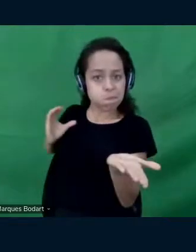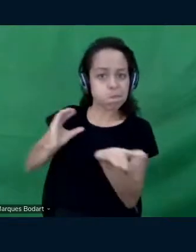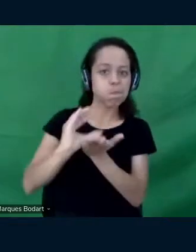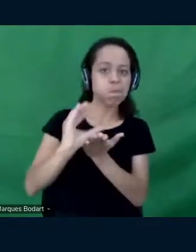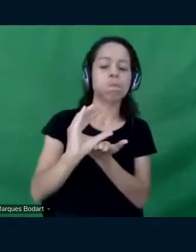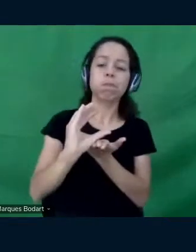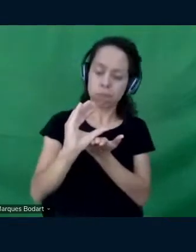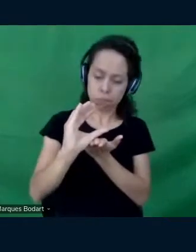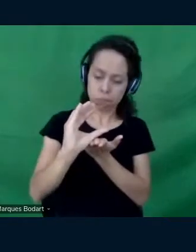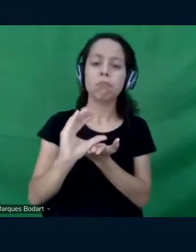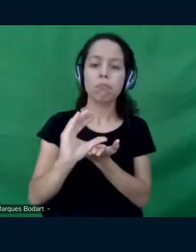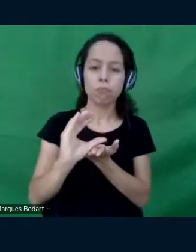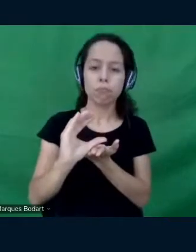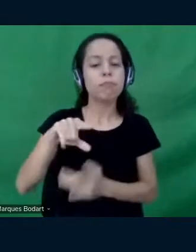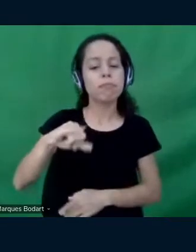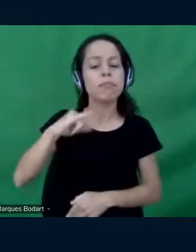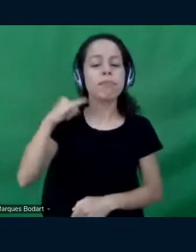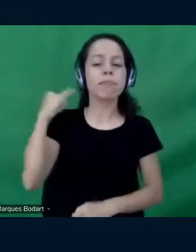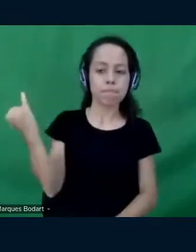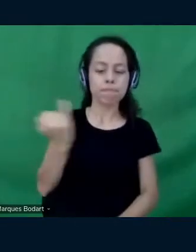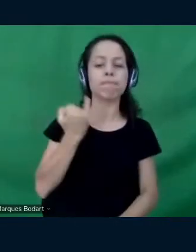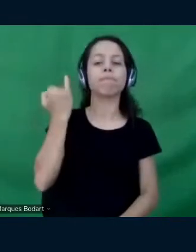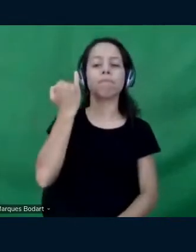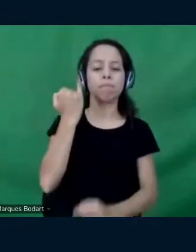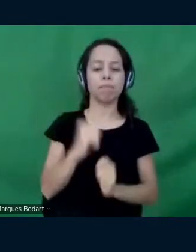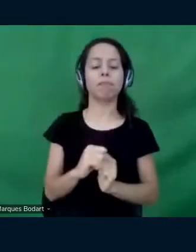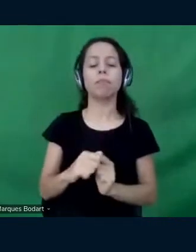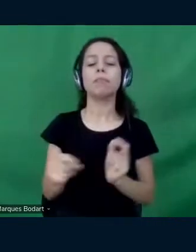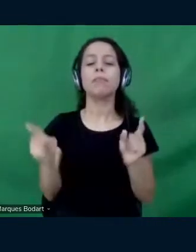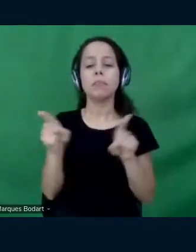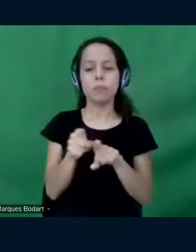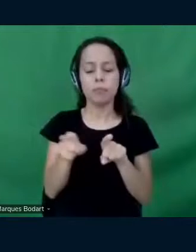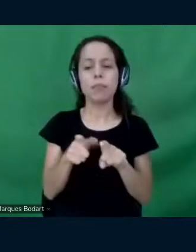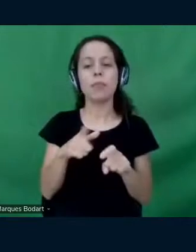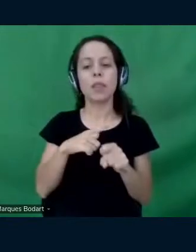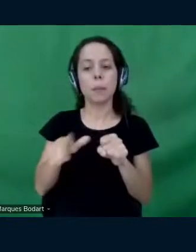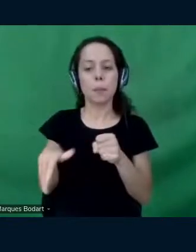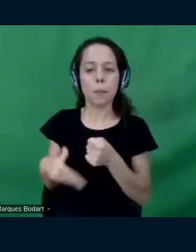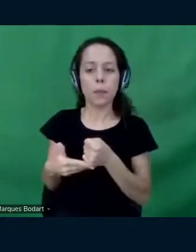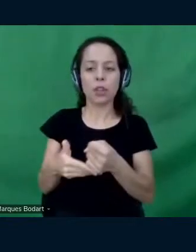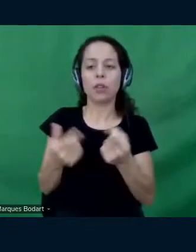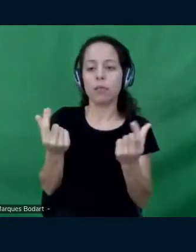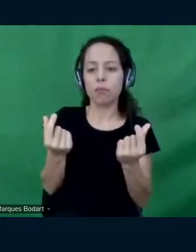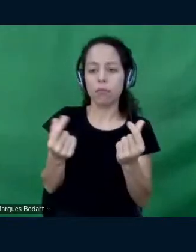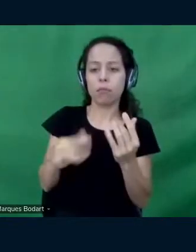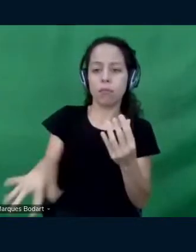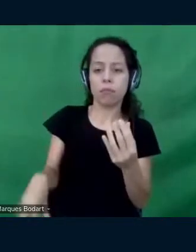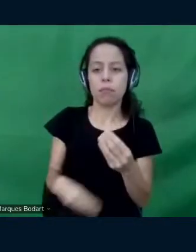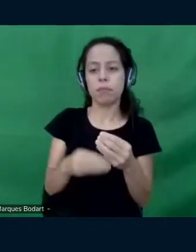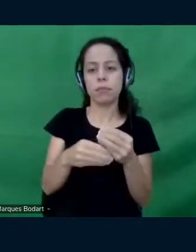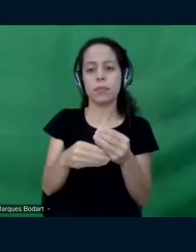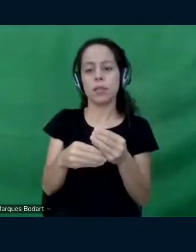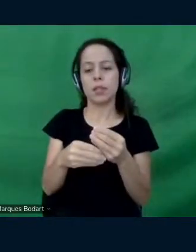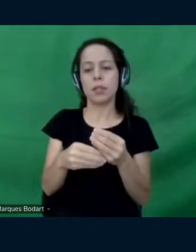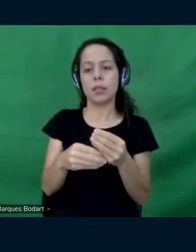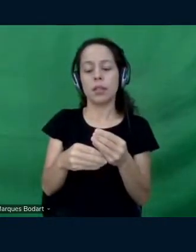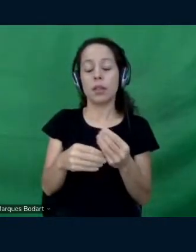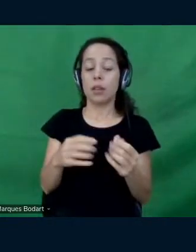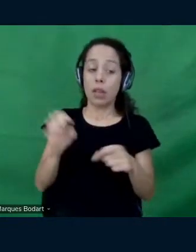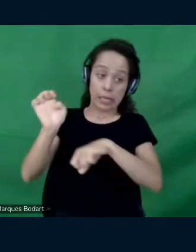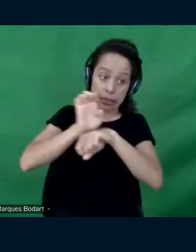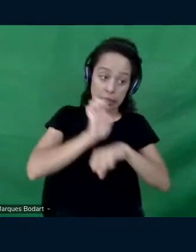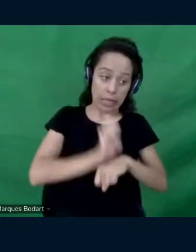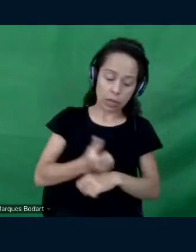ente federado, né, subnacional Estado, e apoio, suporte e complementação financeira do governo federal e